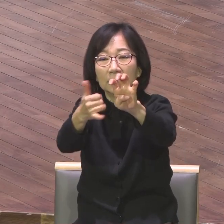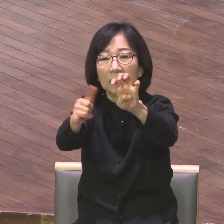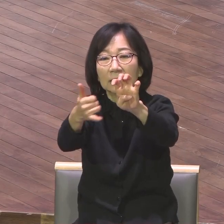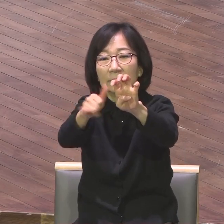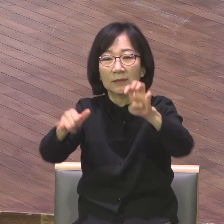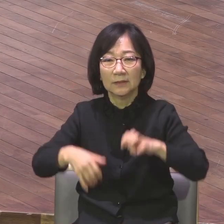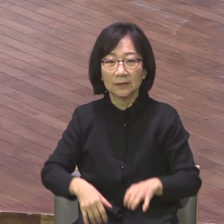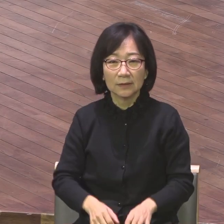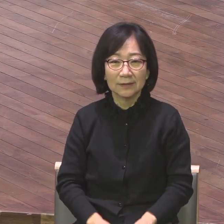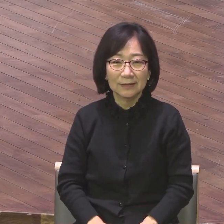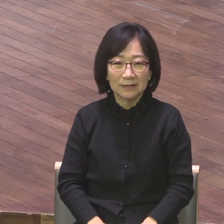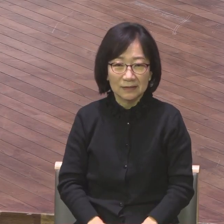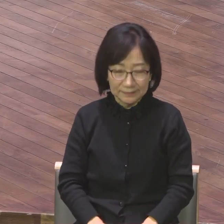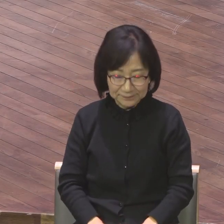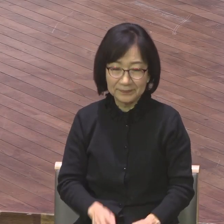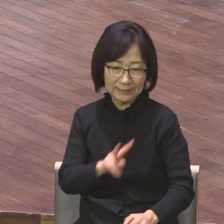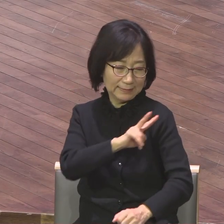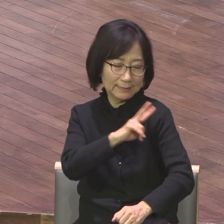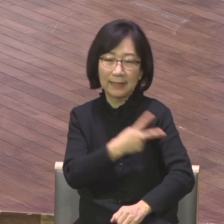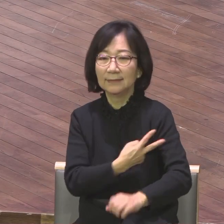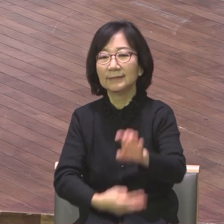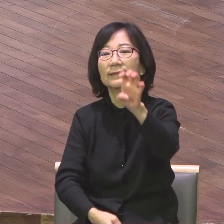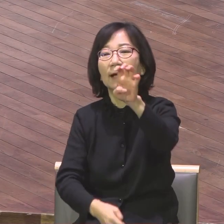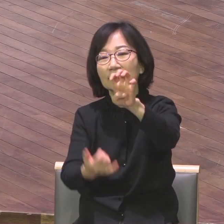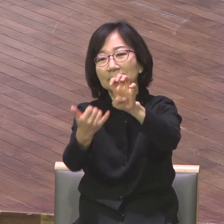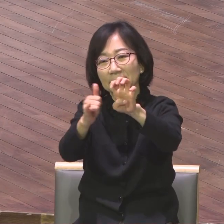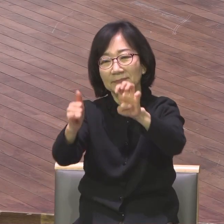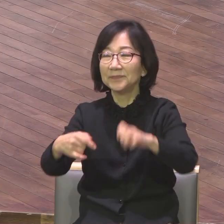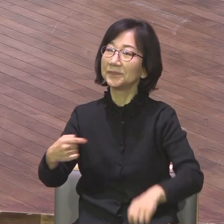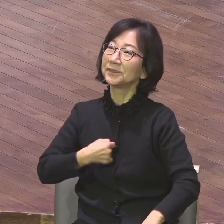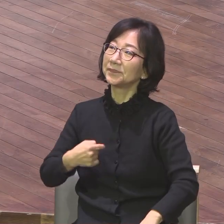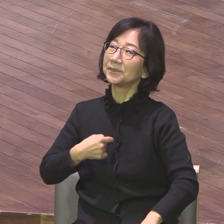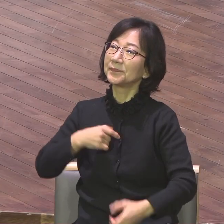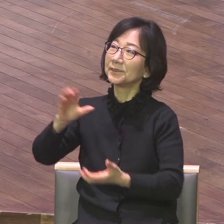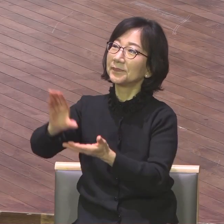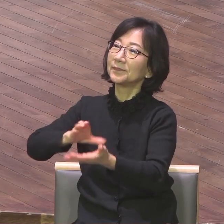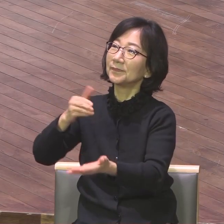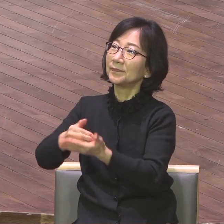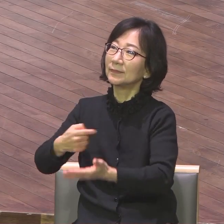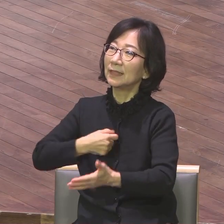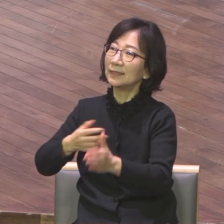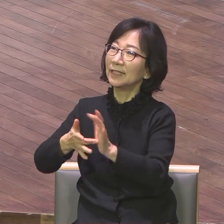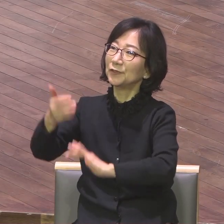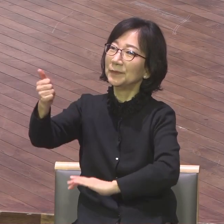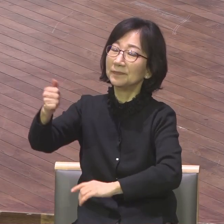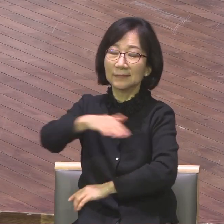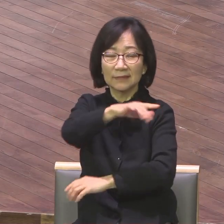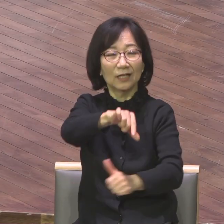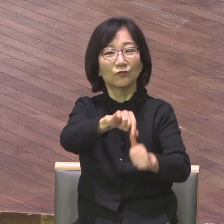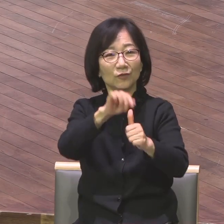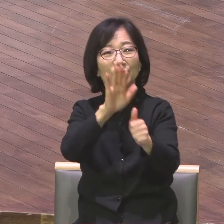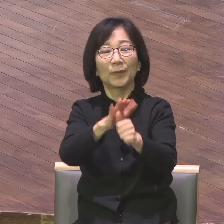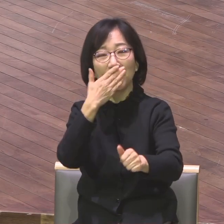이만희부터 해서 이 이단들이 보면 지가 메시아, 지가 그리스도, 지가 구원자처럼,